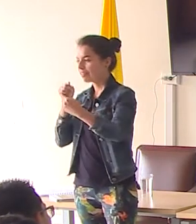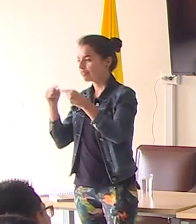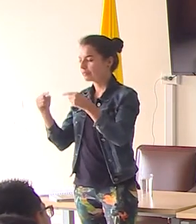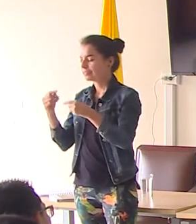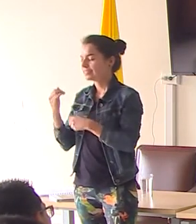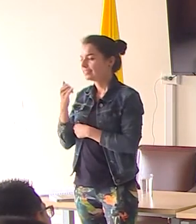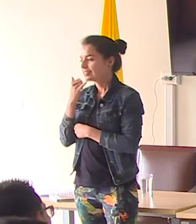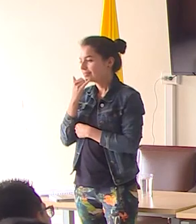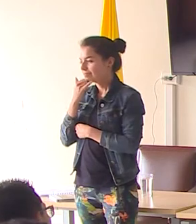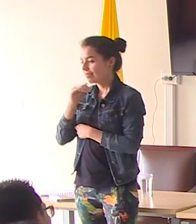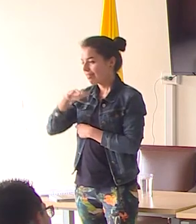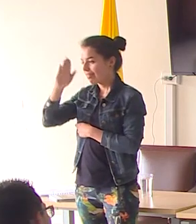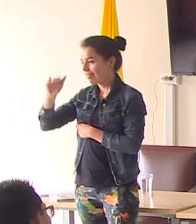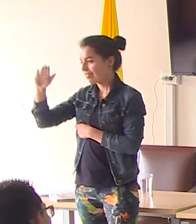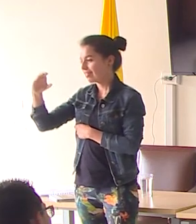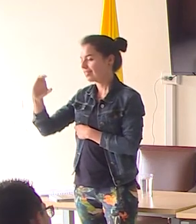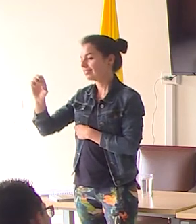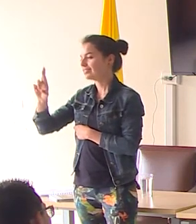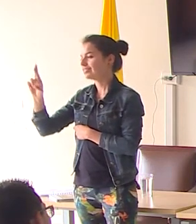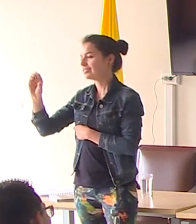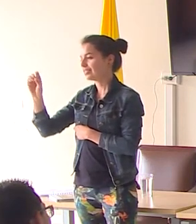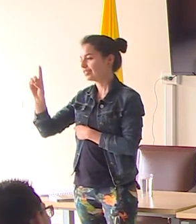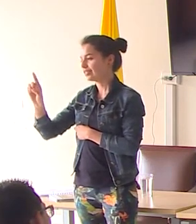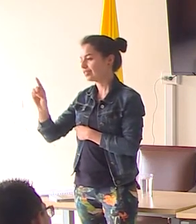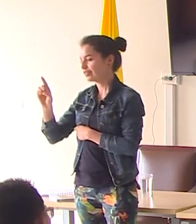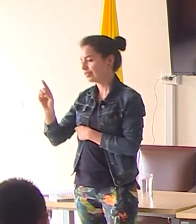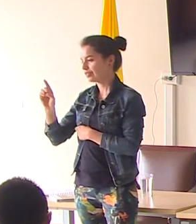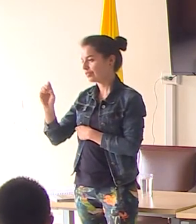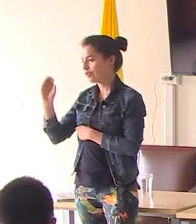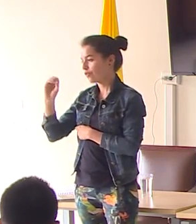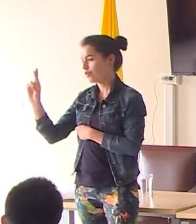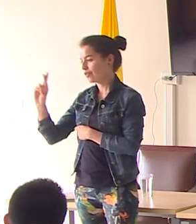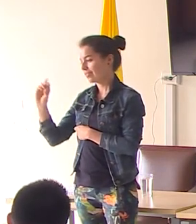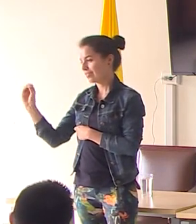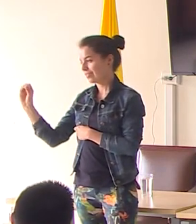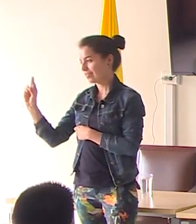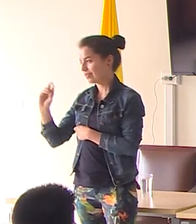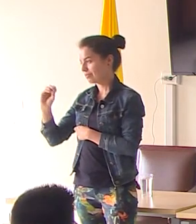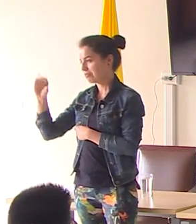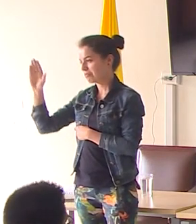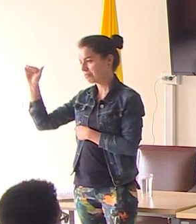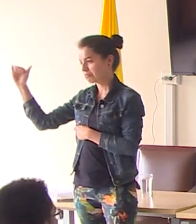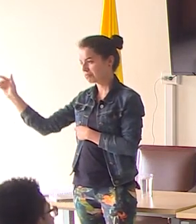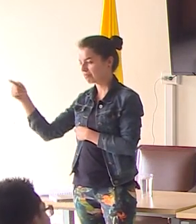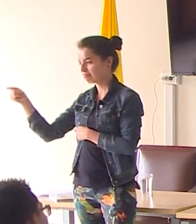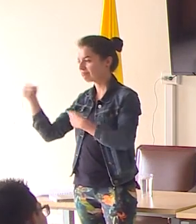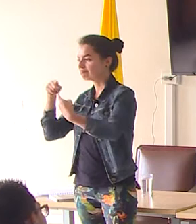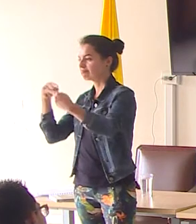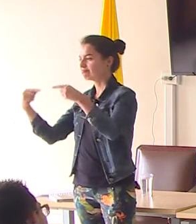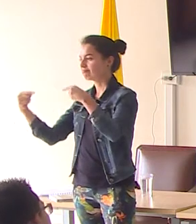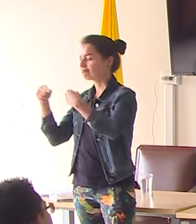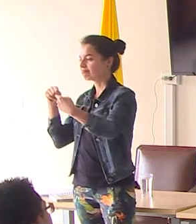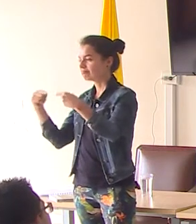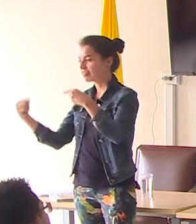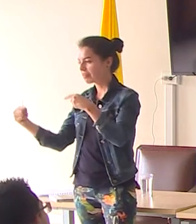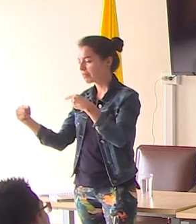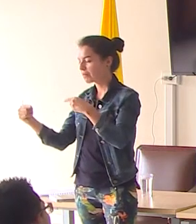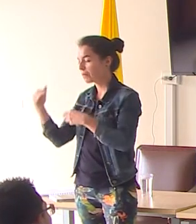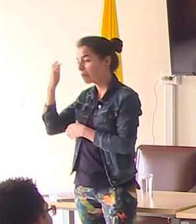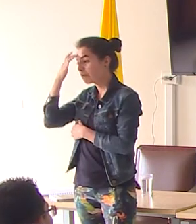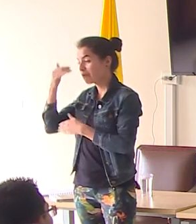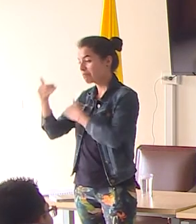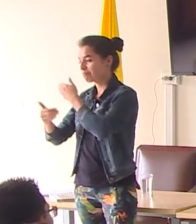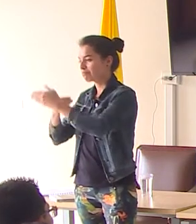muy fuerte el proceso de la presión de urbanización hacia cerros ocupación tanto por procesos digamos de urbanizaciones